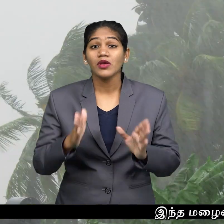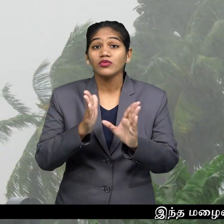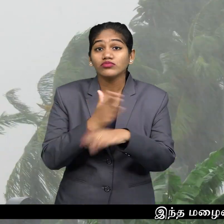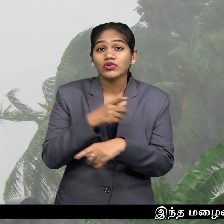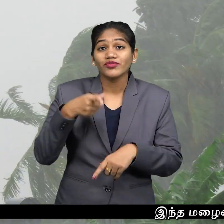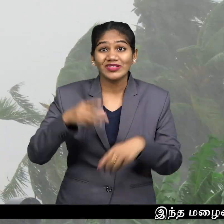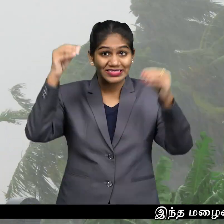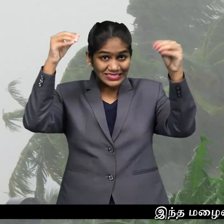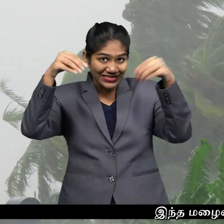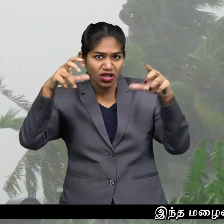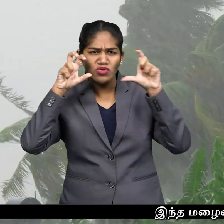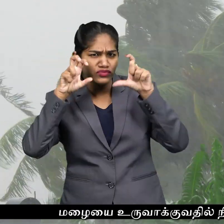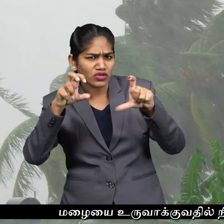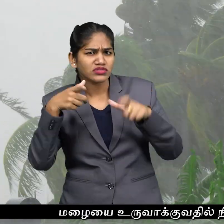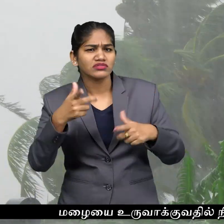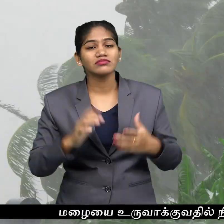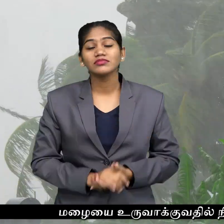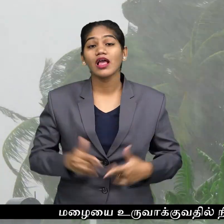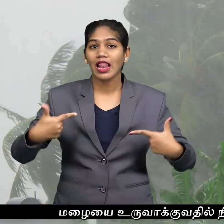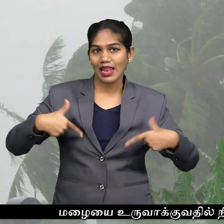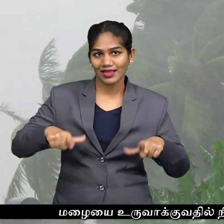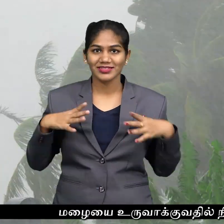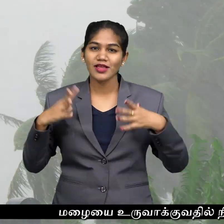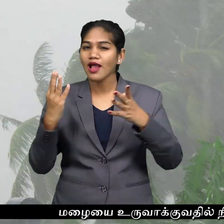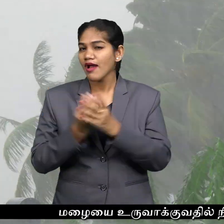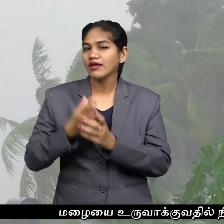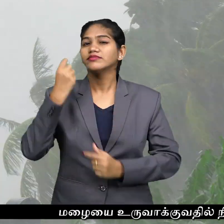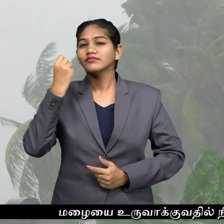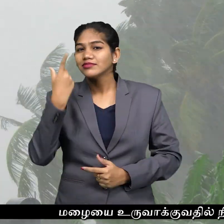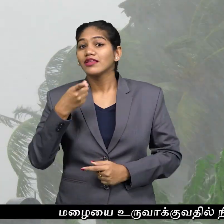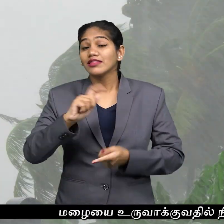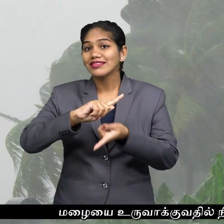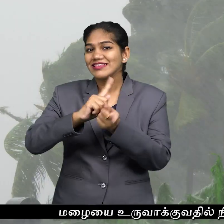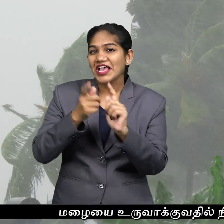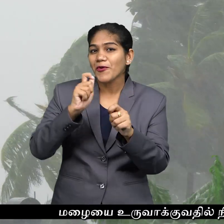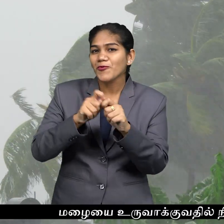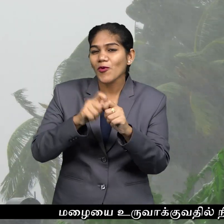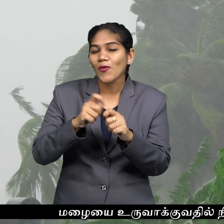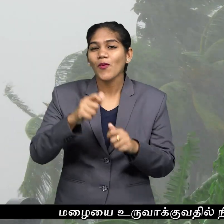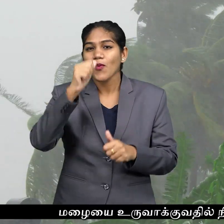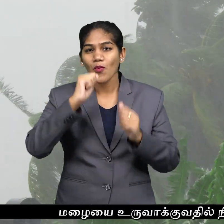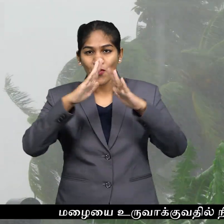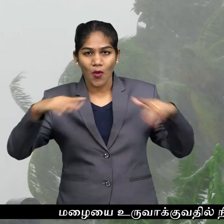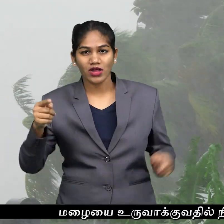இந்த மழையை குறித்து பார்க்கும் முன் மழையை உருவாக்குவதில் நீர் சுழற்சியின் பங்கை புரிந்து கொள்வோம்.